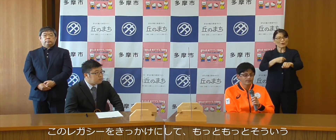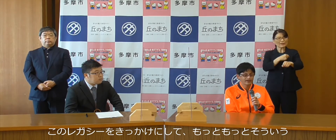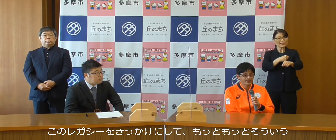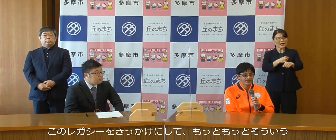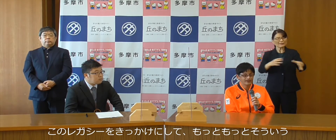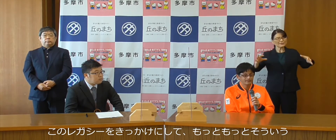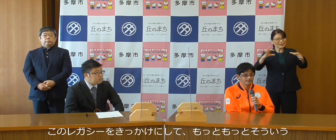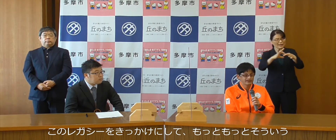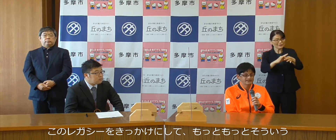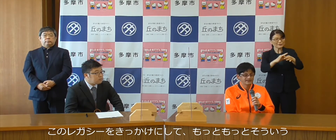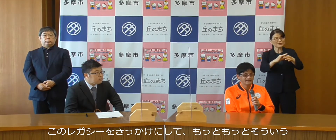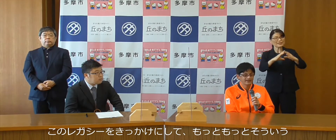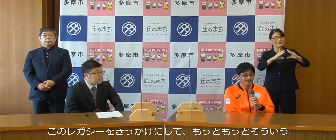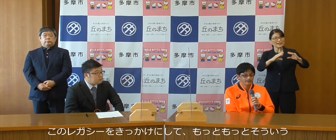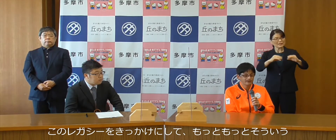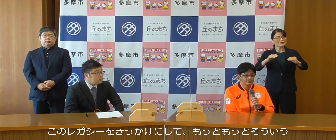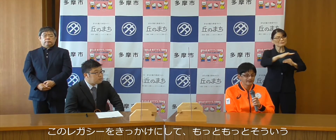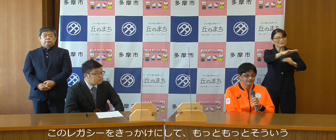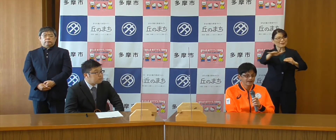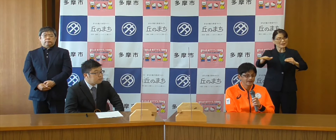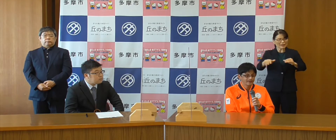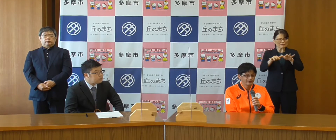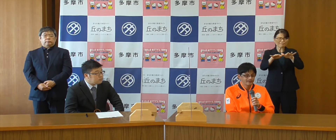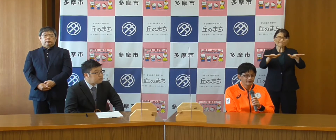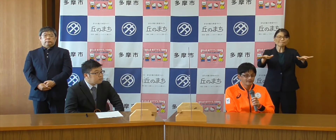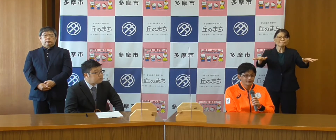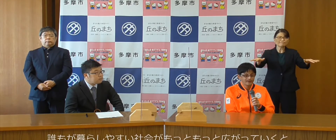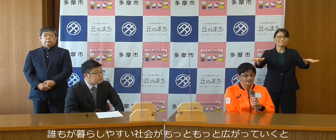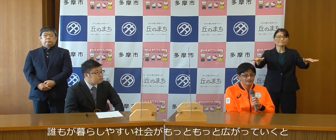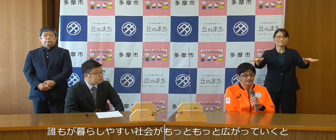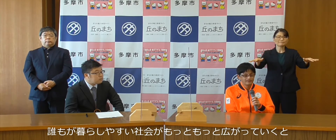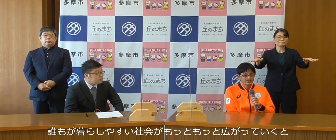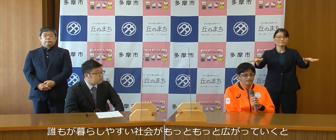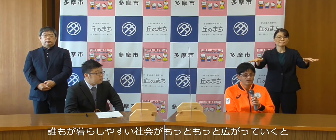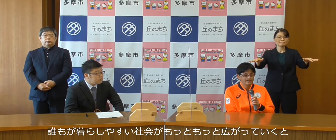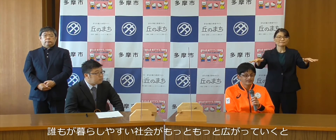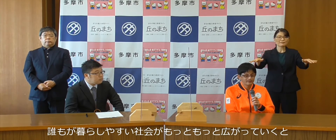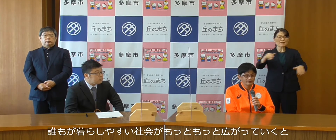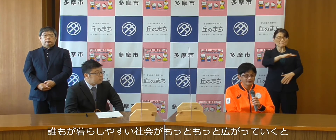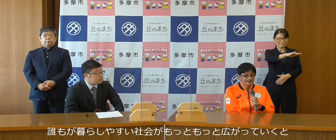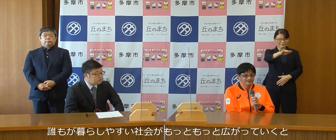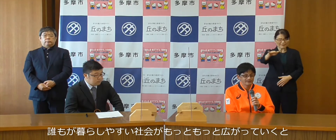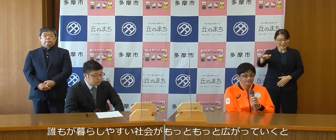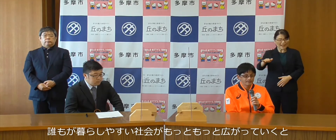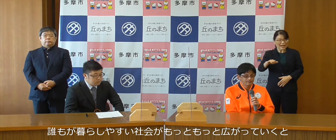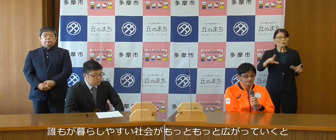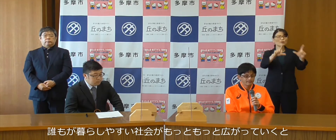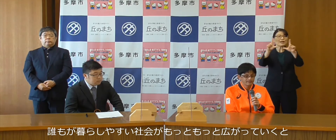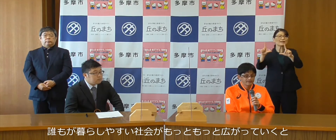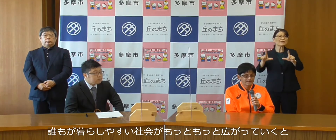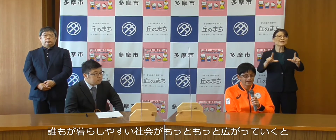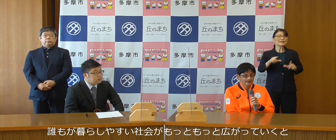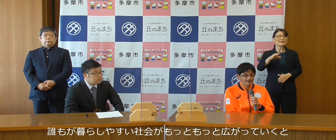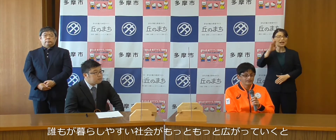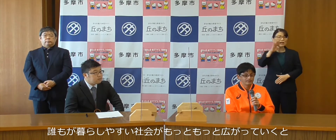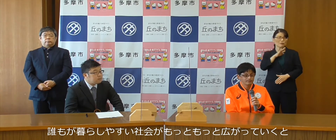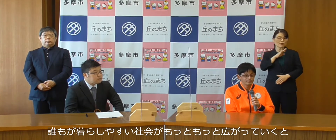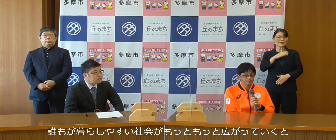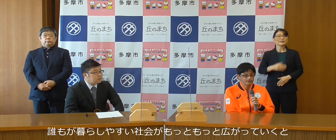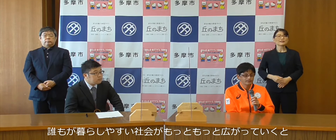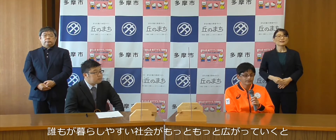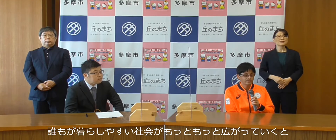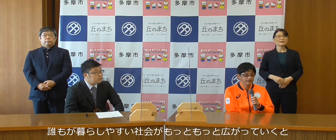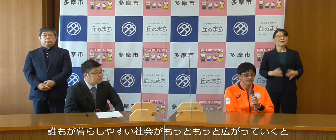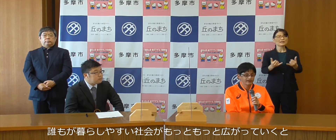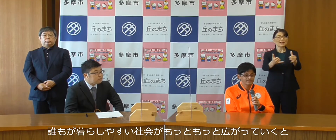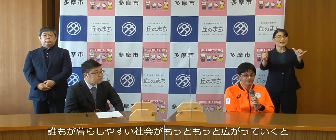う声かけが街全体に広がっていって、誰もが暮らしやすい社会が